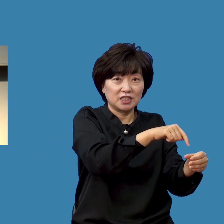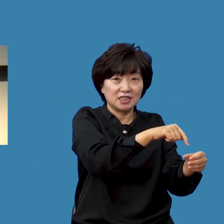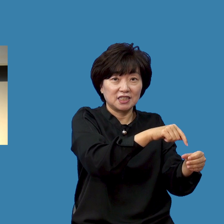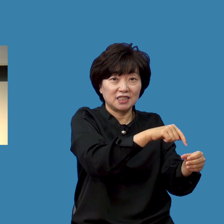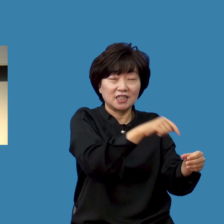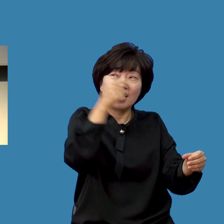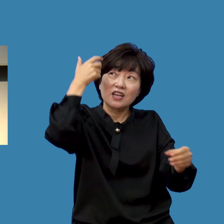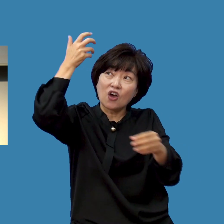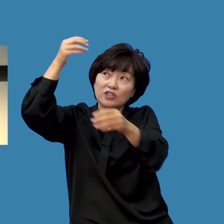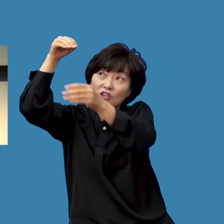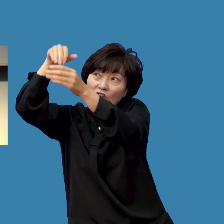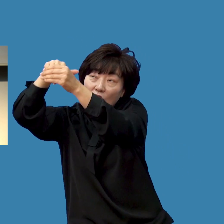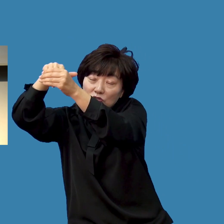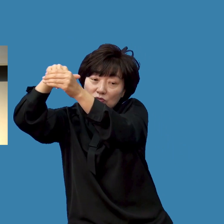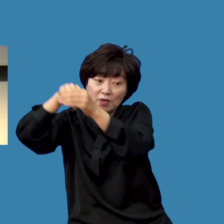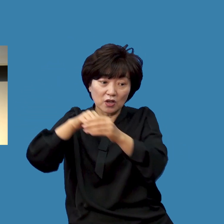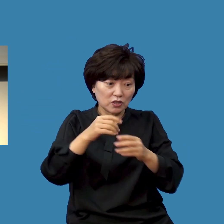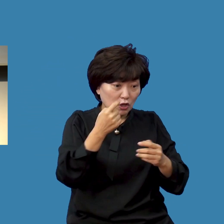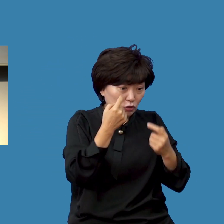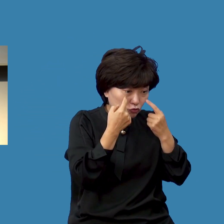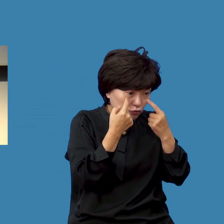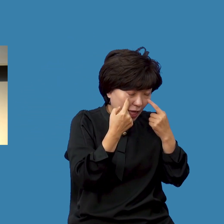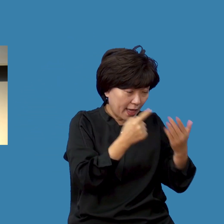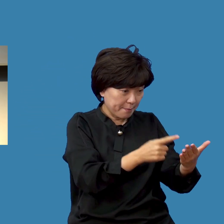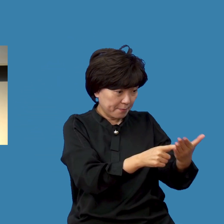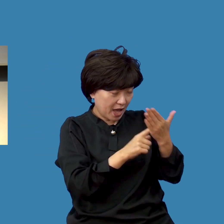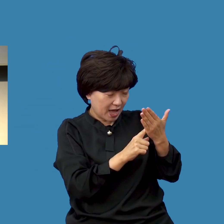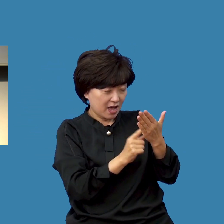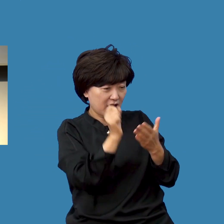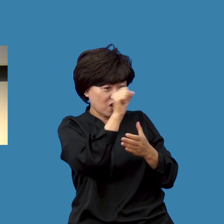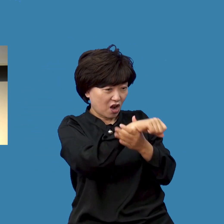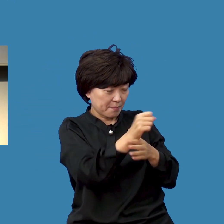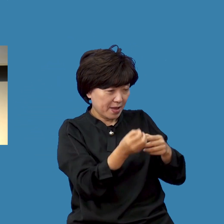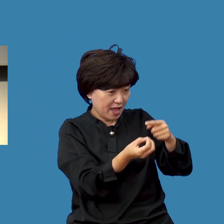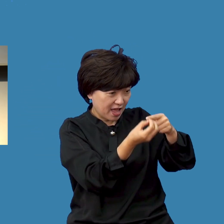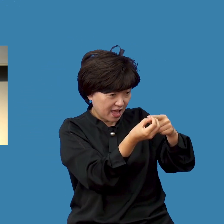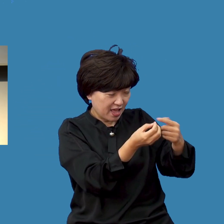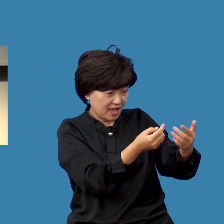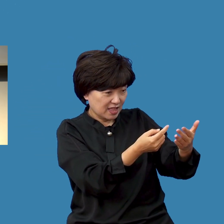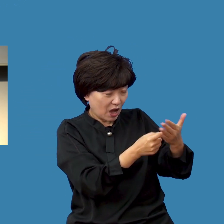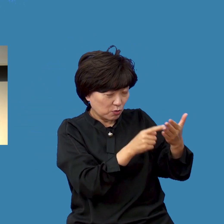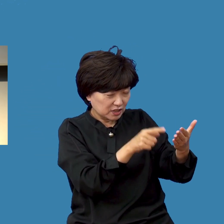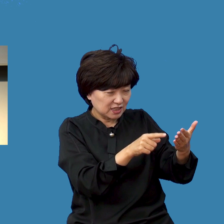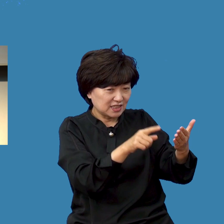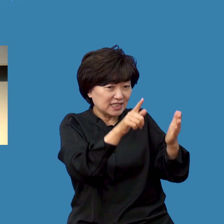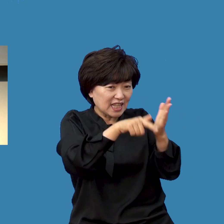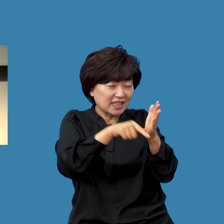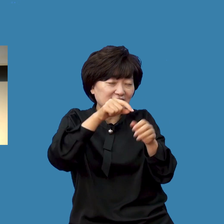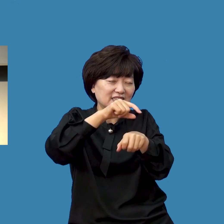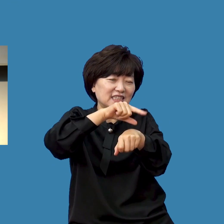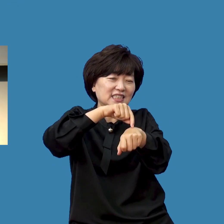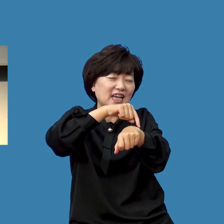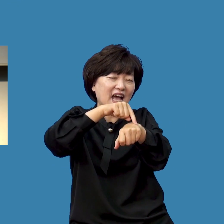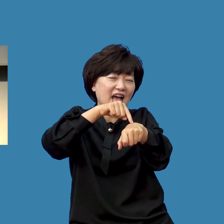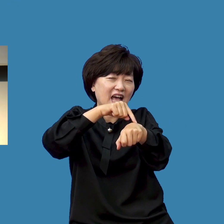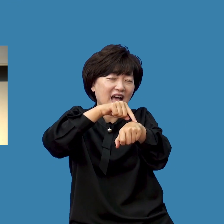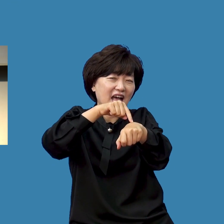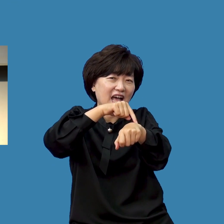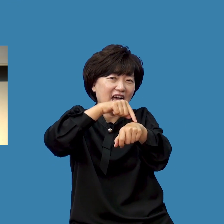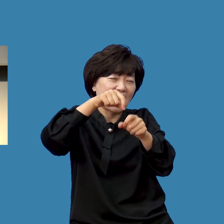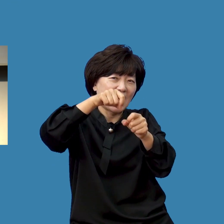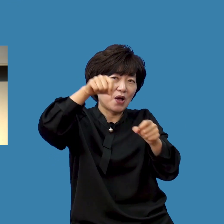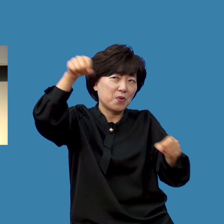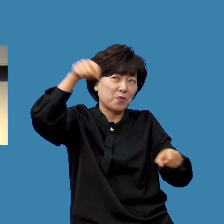영적인 것이 거두게 된다고 하는 것은 이제 눈에 보이는 열매를 얻게 된다는 것인데, 이 거두는 것 사이에는 반드시 딜레이가